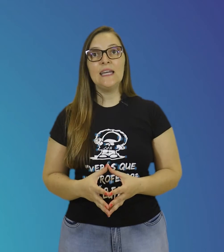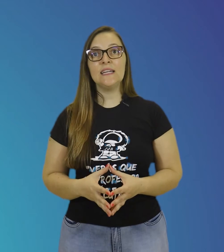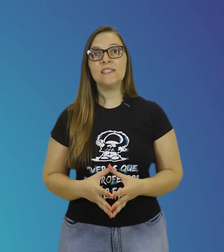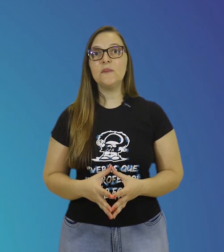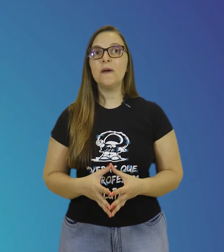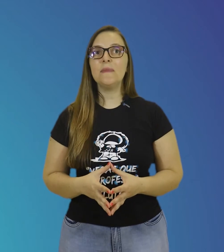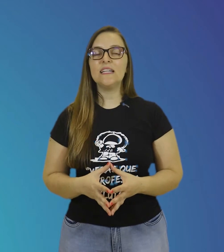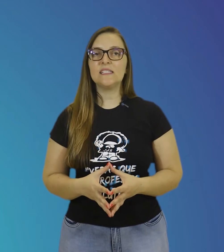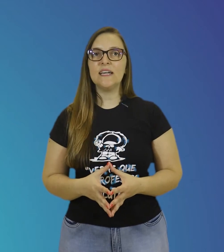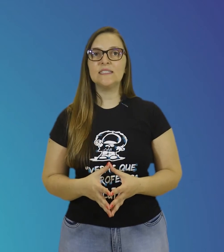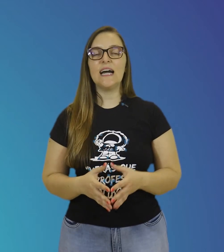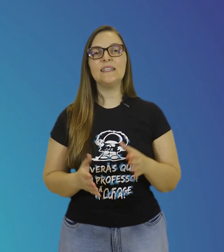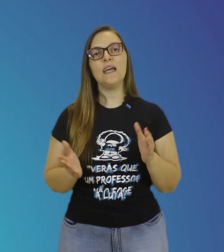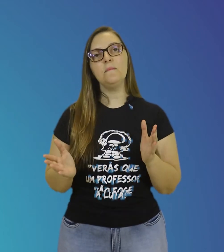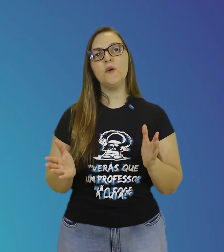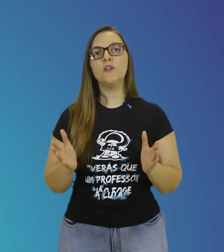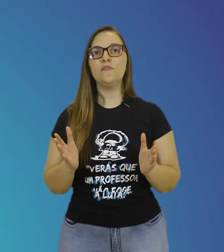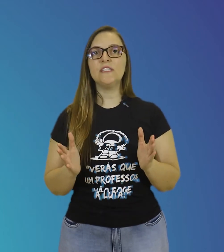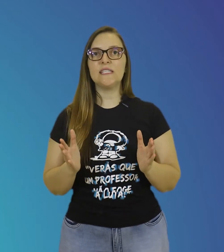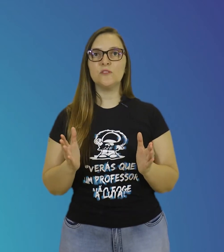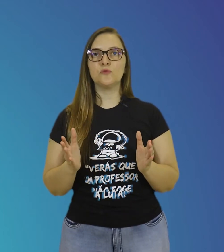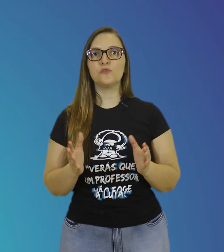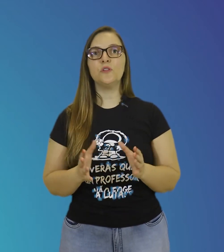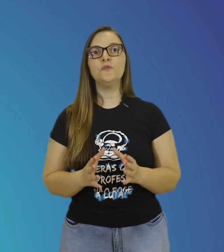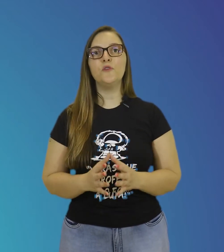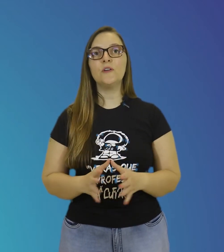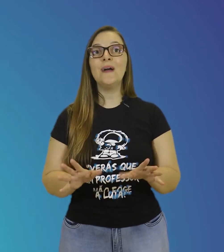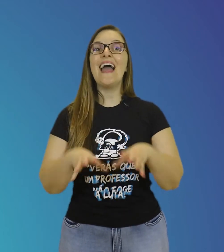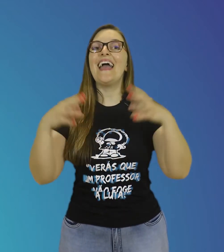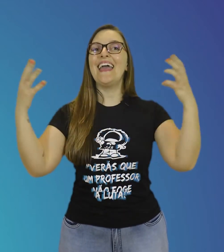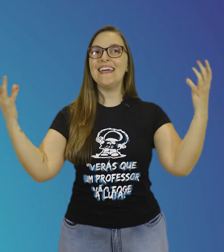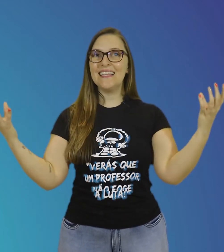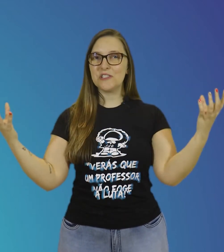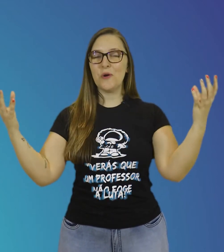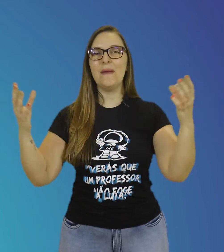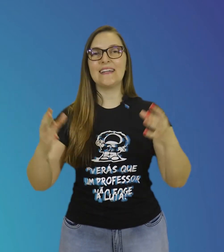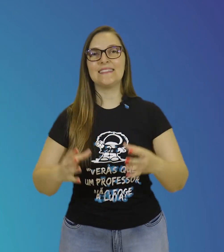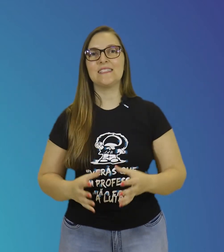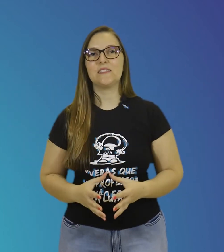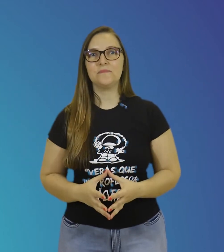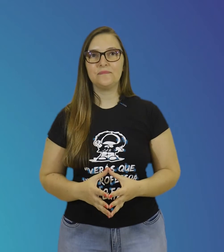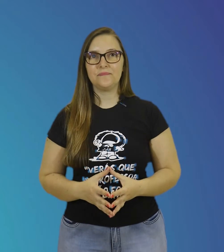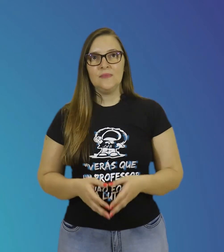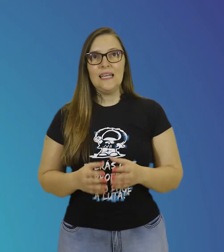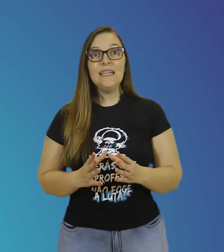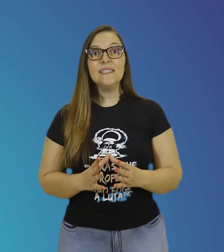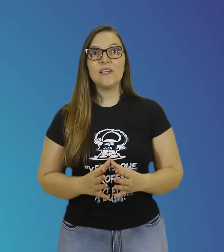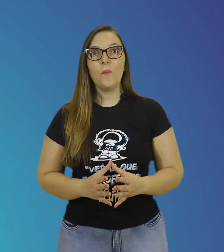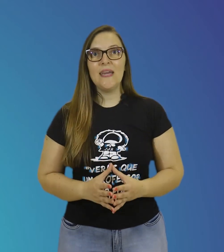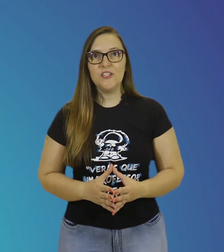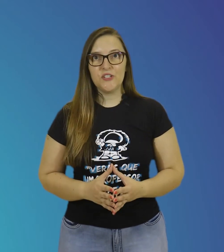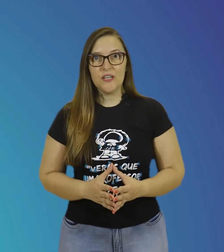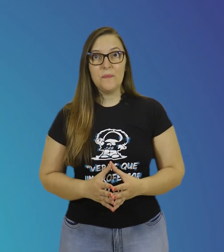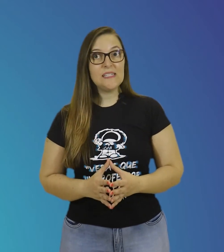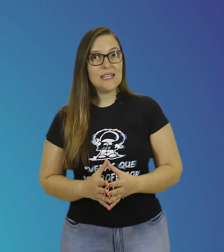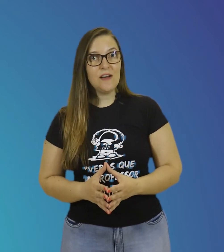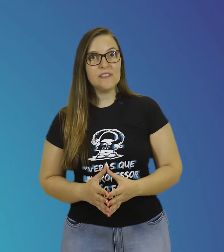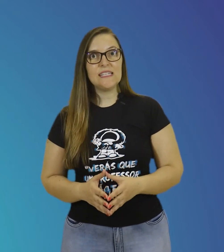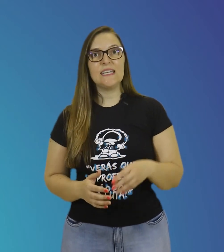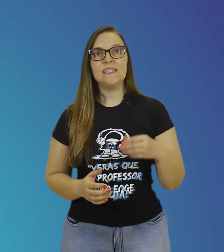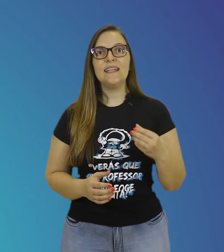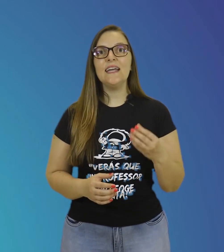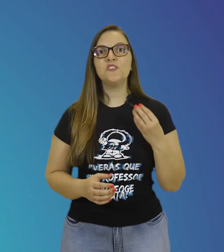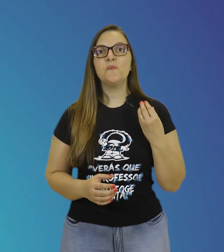sua vida, e assim permaneceram até 1900, quando foram redescobertas. Inicialmente,